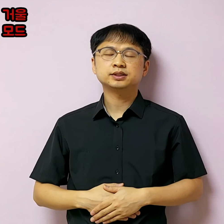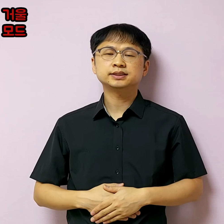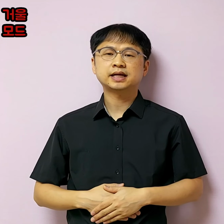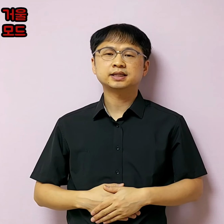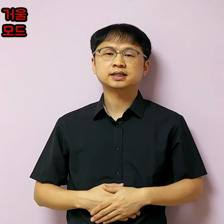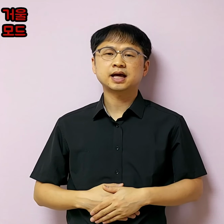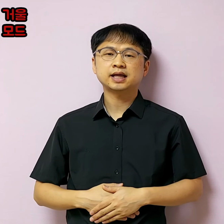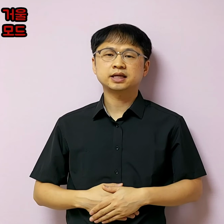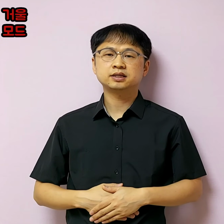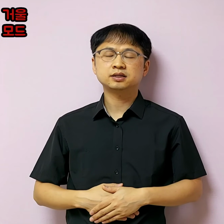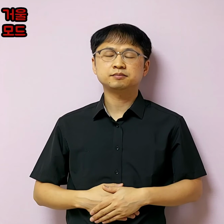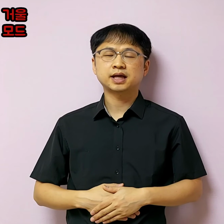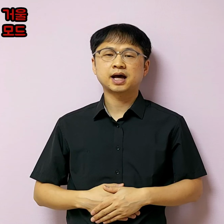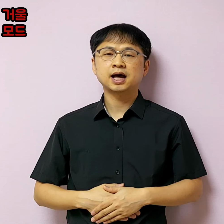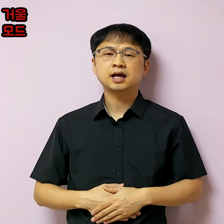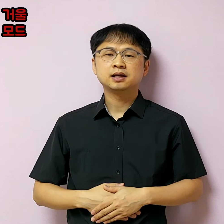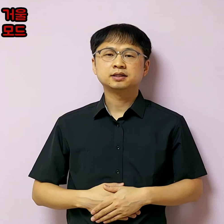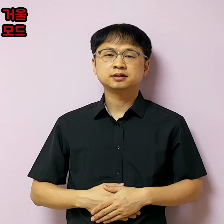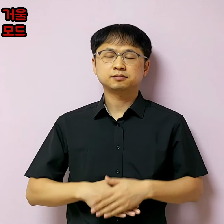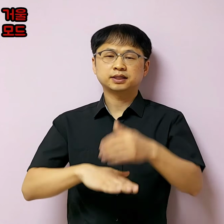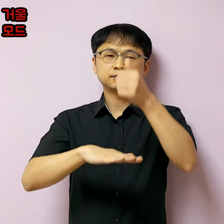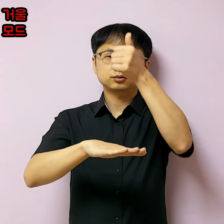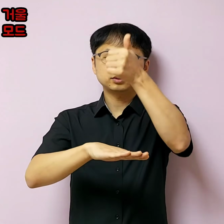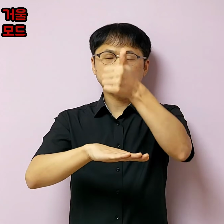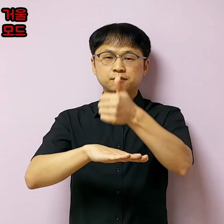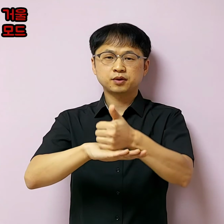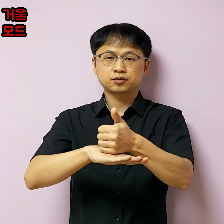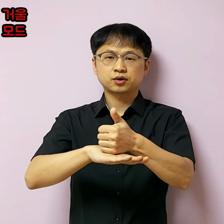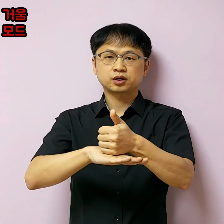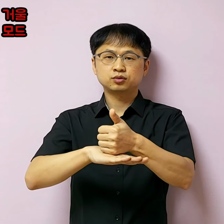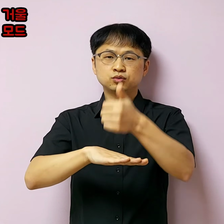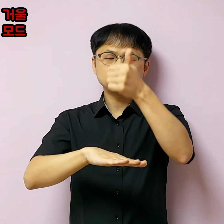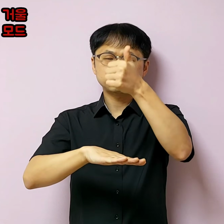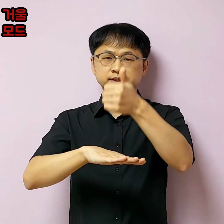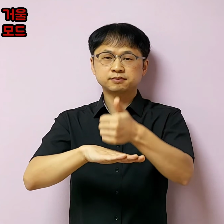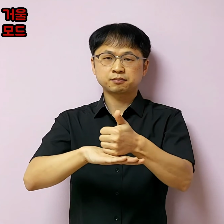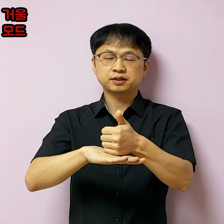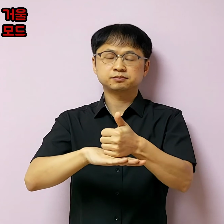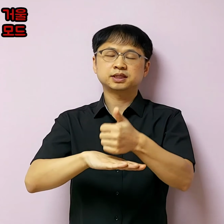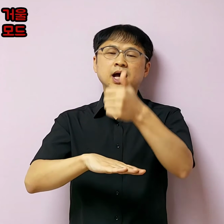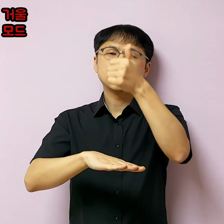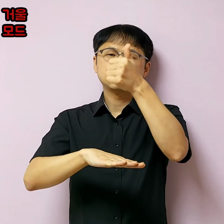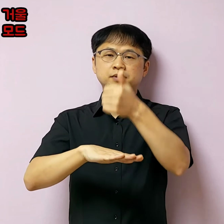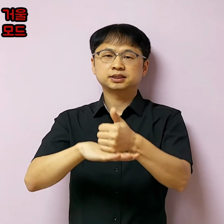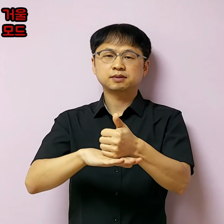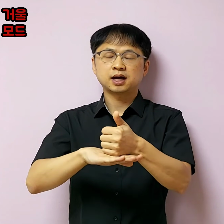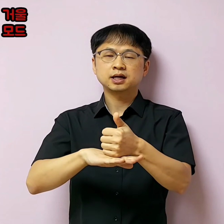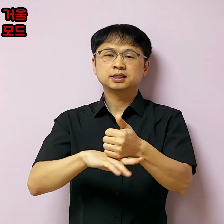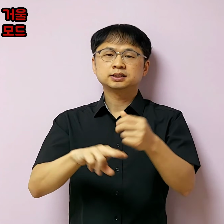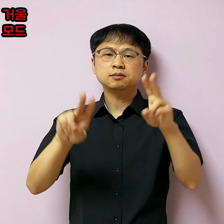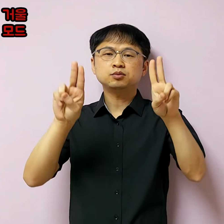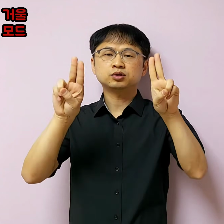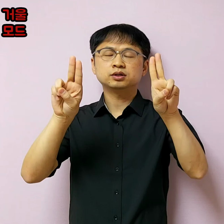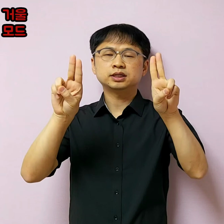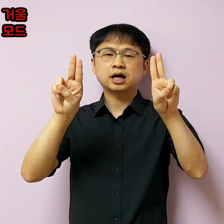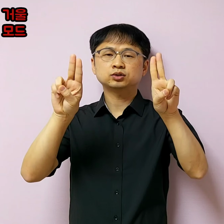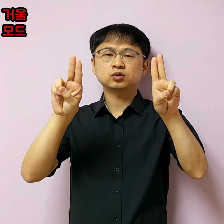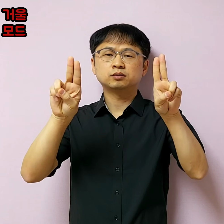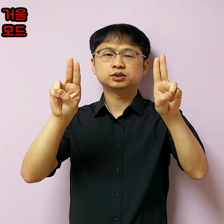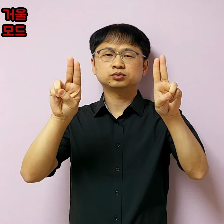선물은 산뜻한 안녕입니다. 여기서 마지막 수어는 아까 배웠고요. 결국 마지막 배웠습니다. 마지막 선물은 양손 검지